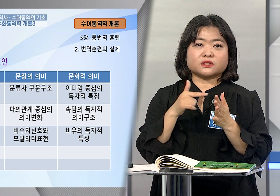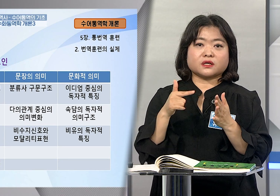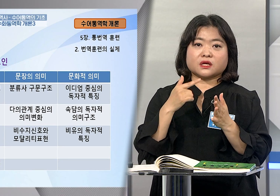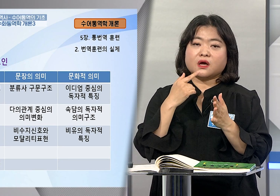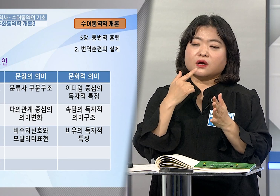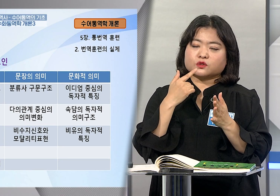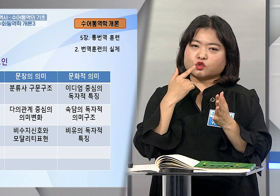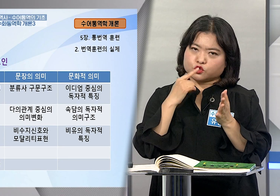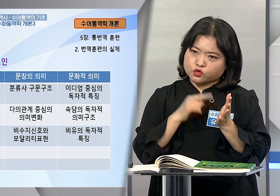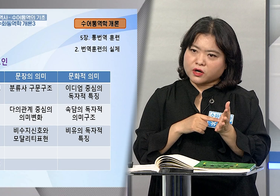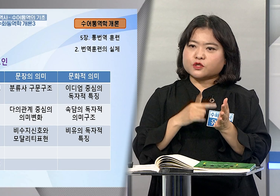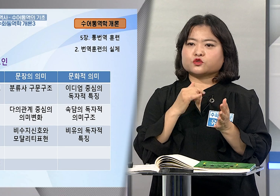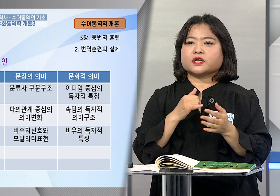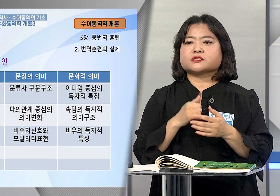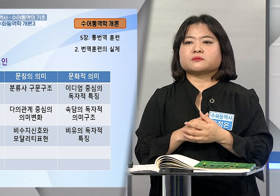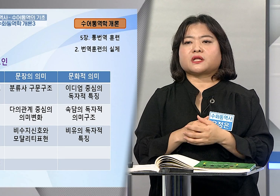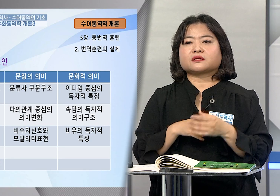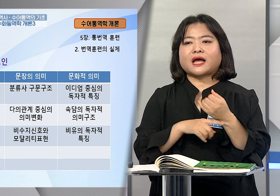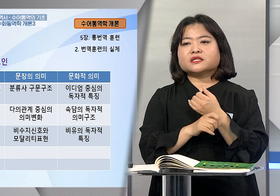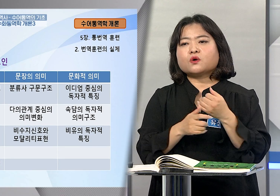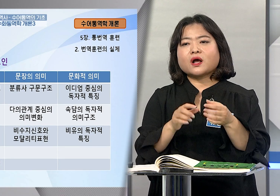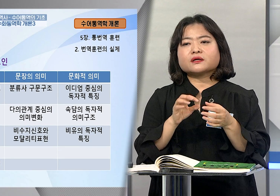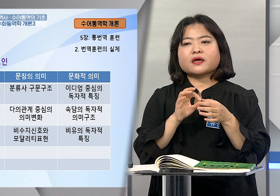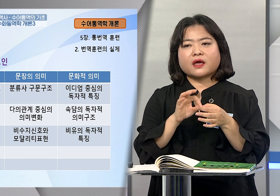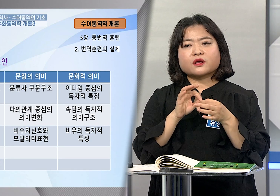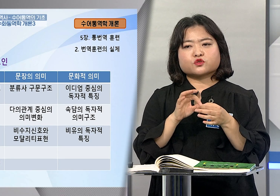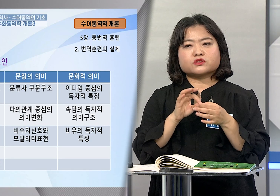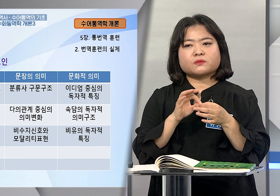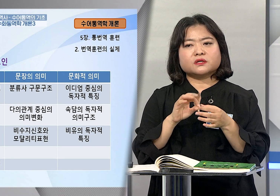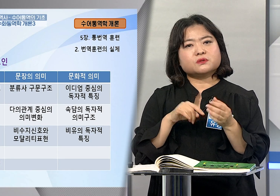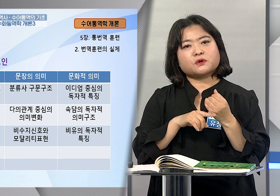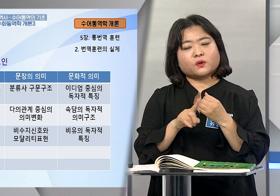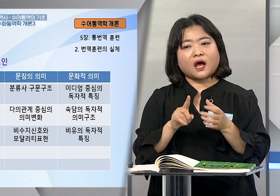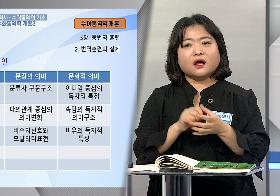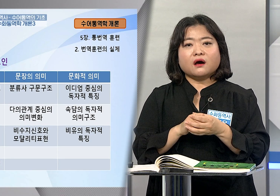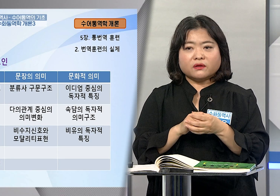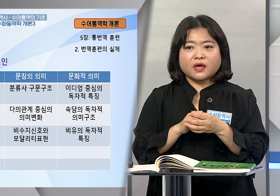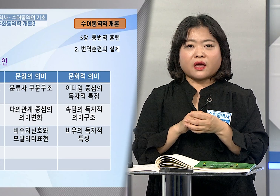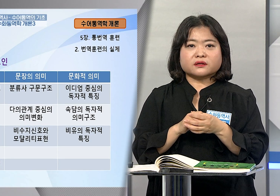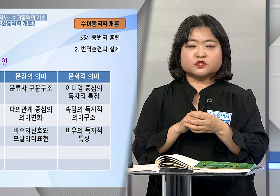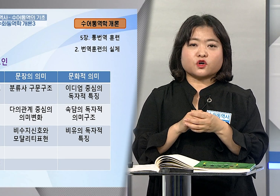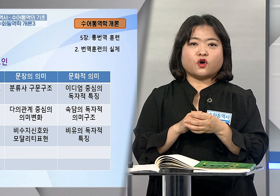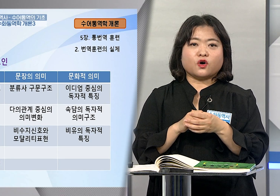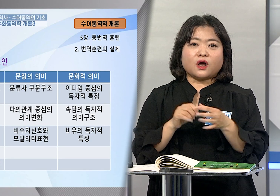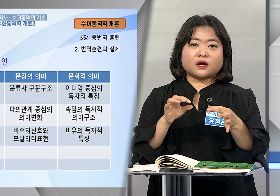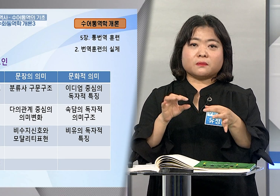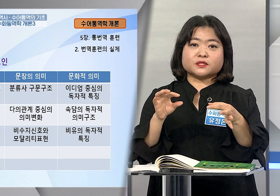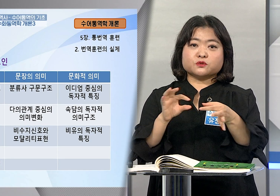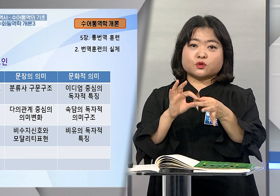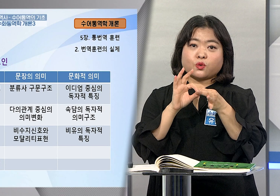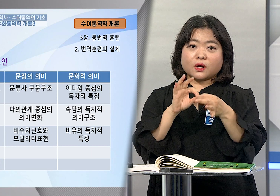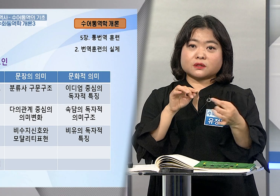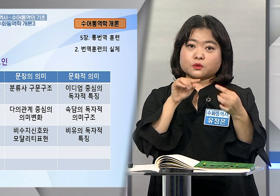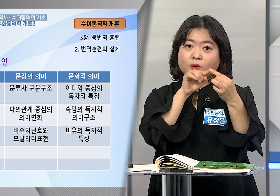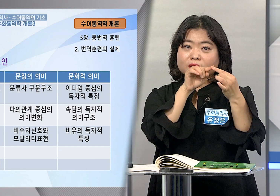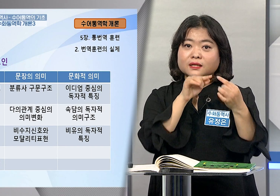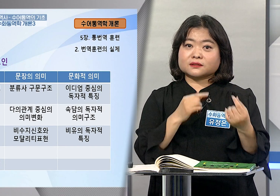굉장히 수월할 수가 있습니다. 다이어 관계 중심의 의미 변화. 네, 그쵸. 아까 말씀드린 통하다 같은